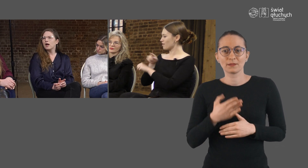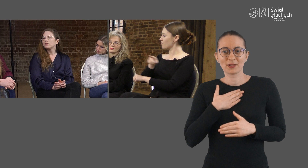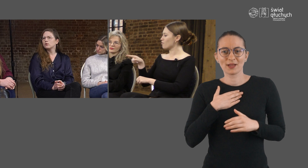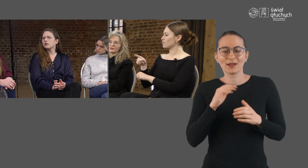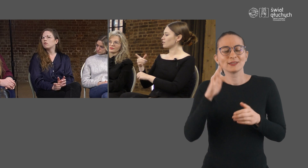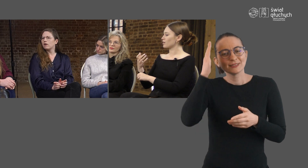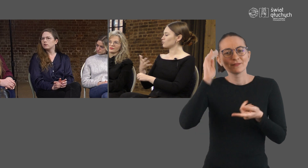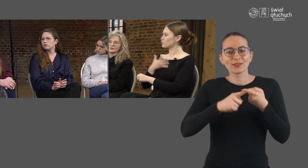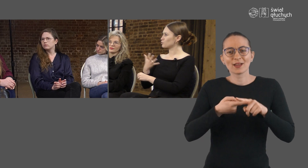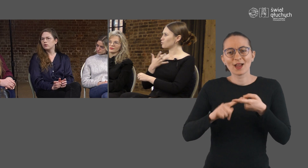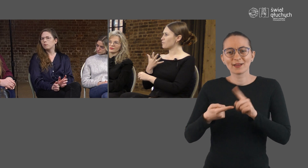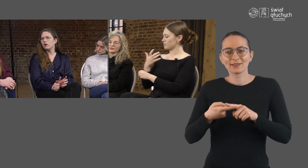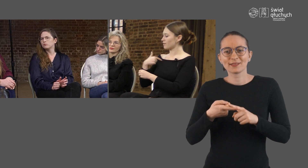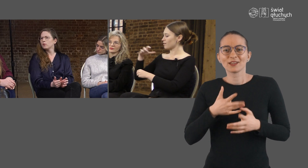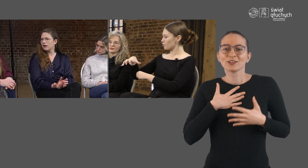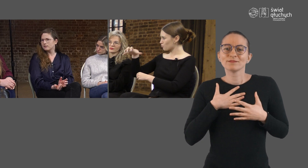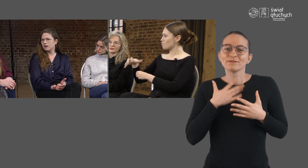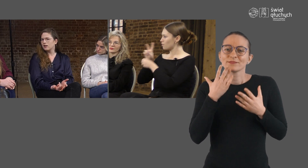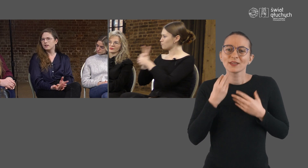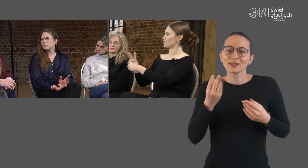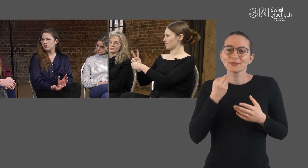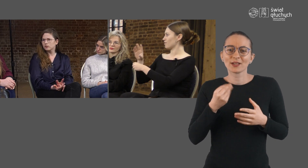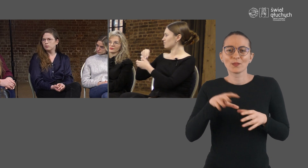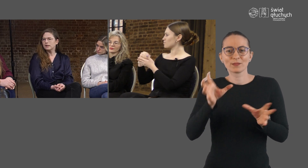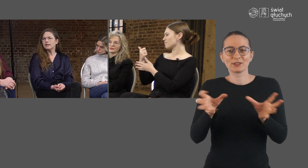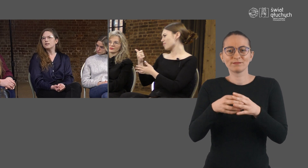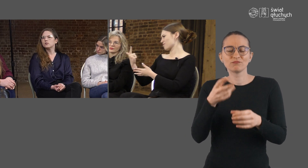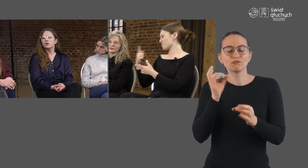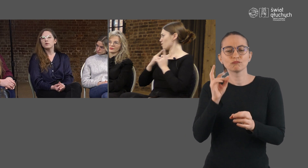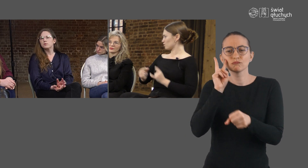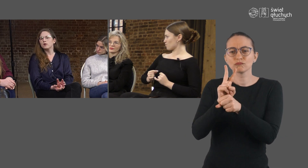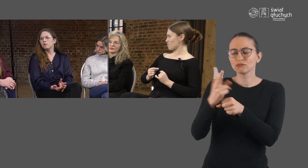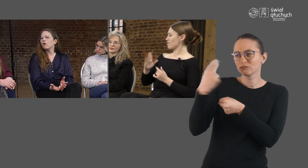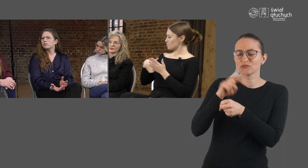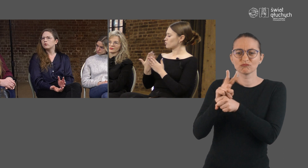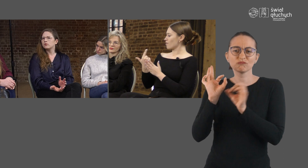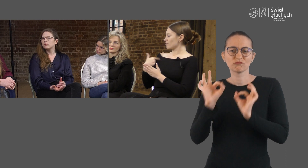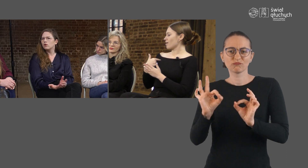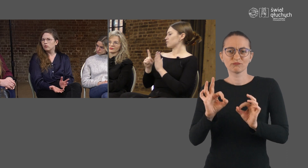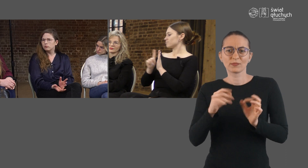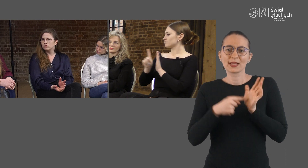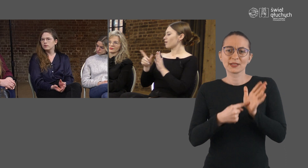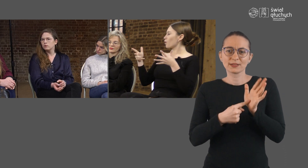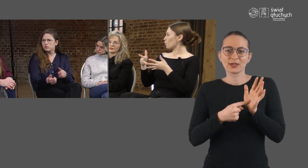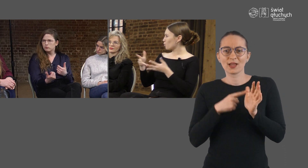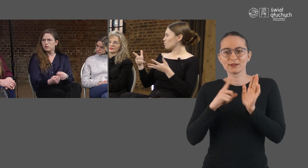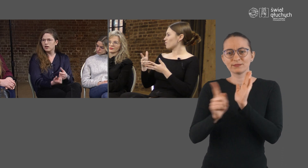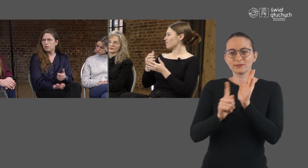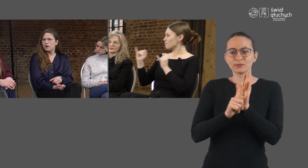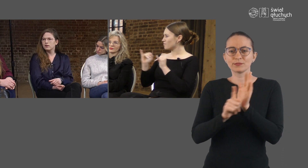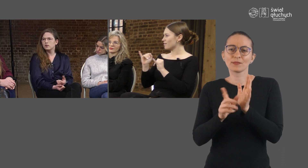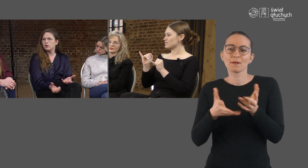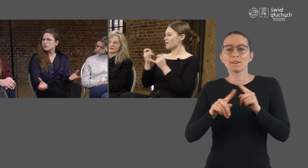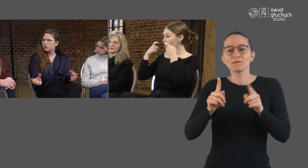to miałam taką zaufaną grupę osób, była garstka, 1-2 osoby, z którymi na przykład mogłam pójść do klubu. Wiadomo,